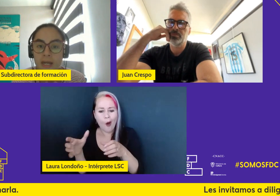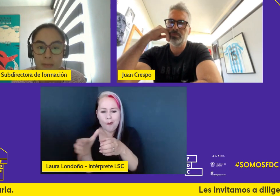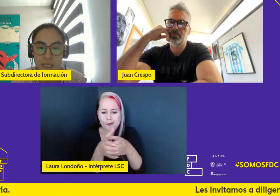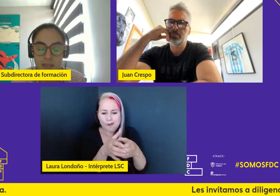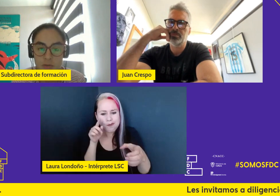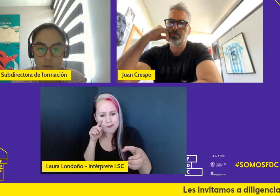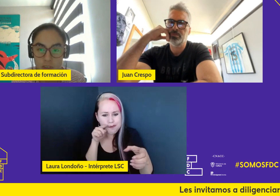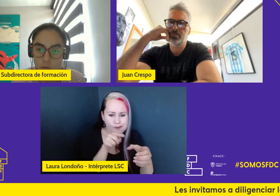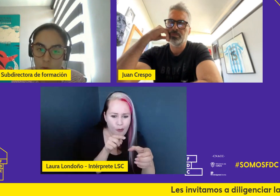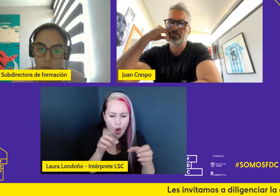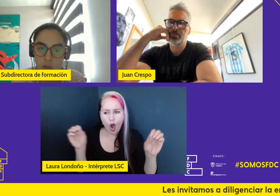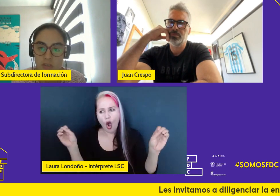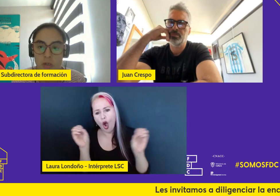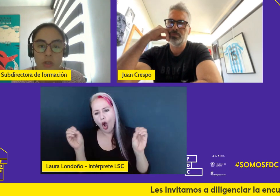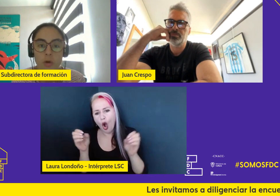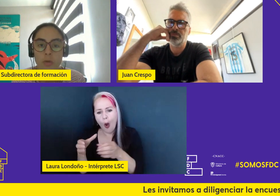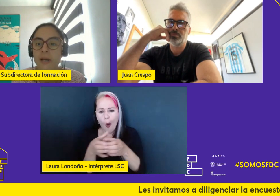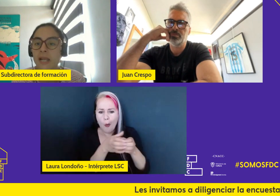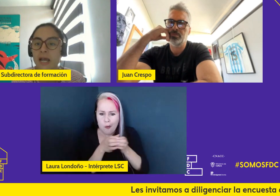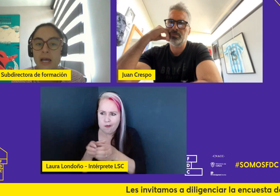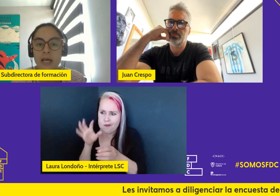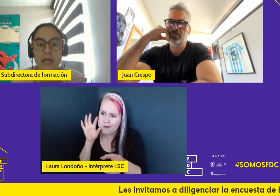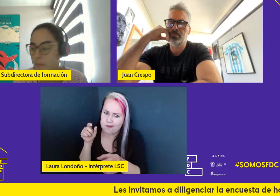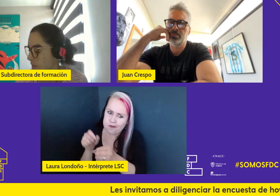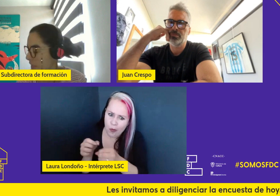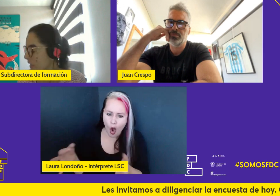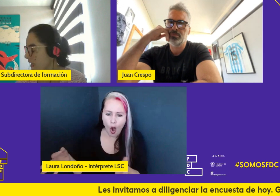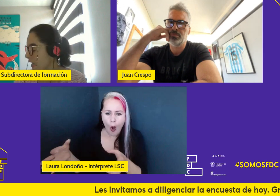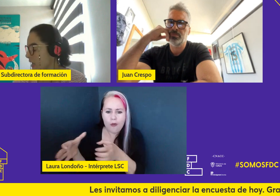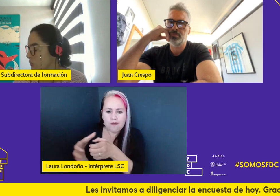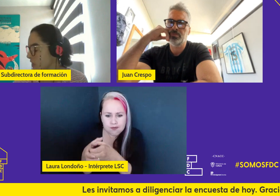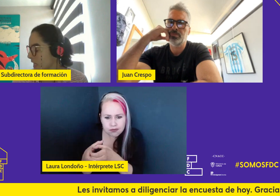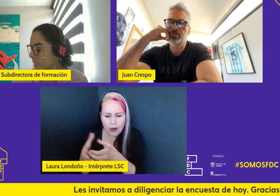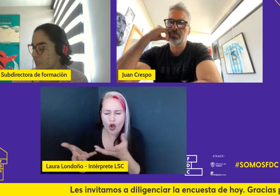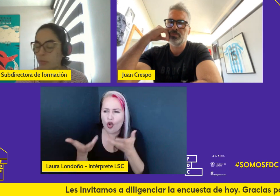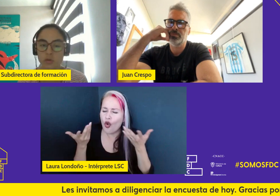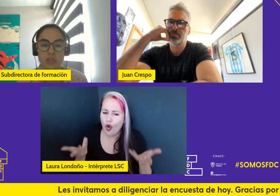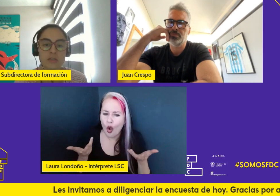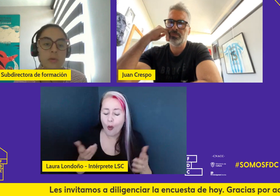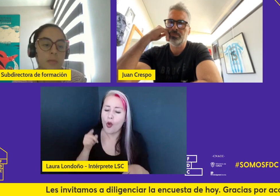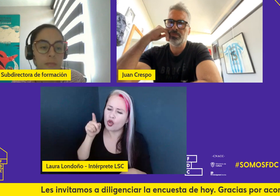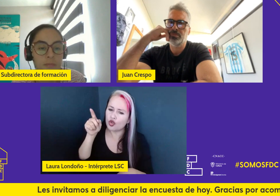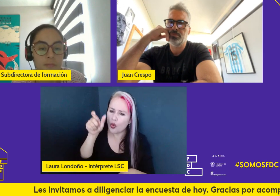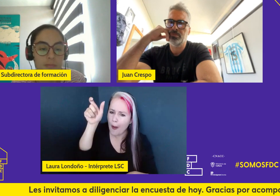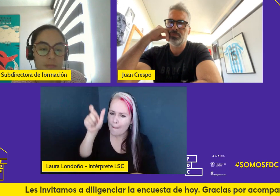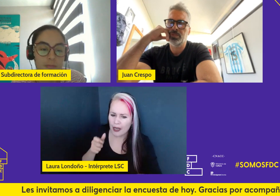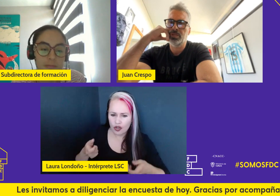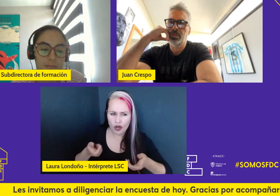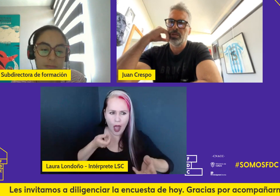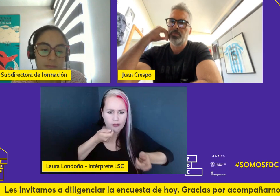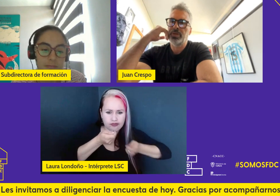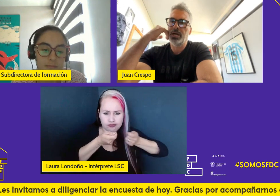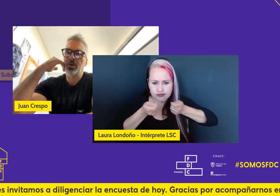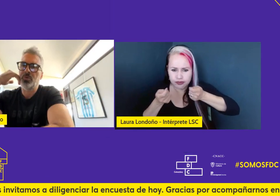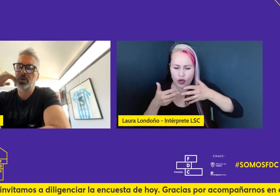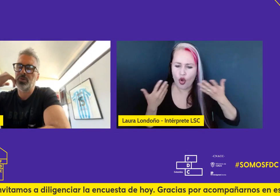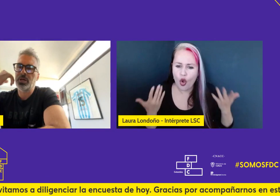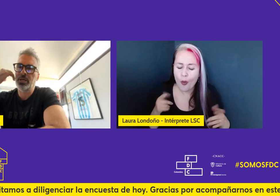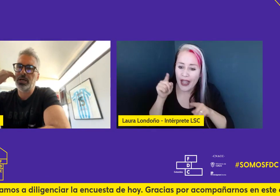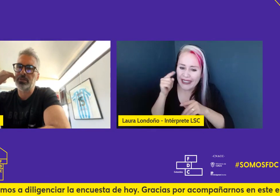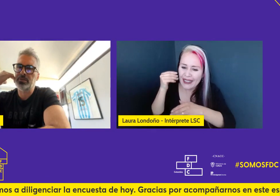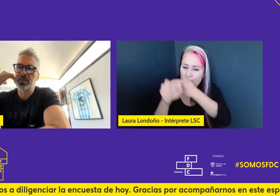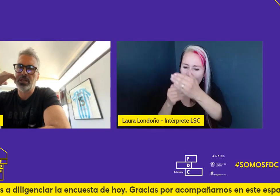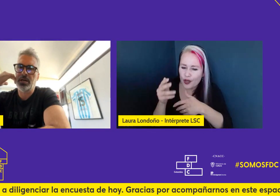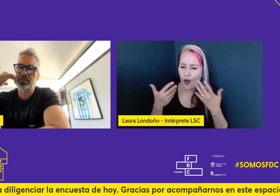qué herramientas usas tú como distribuidor para reencauzar ese proceso? Mira,